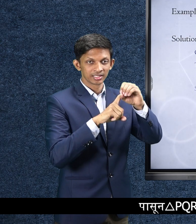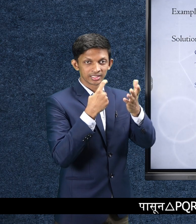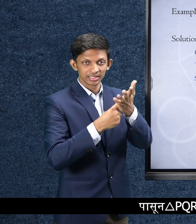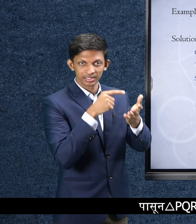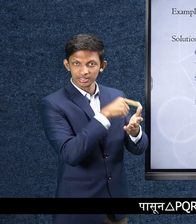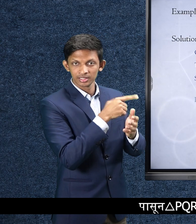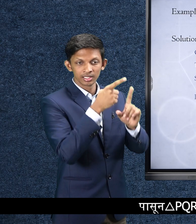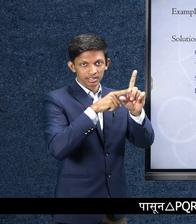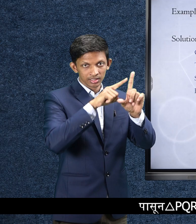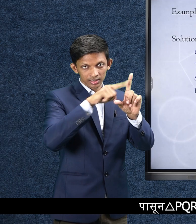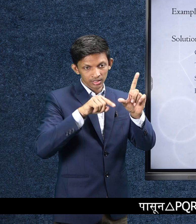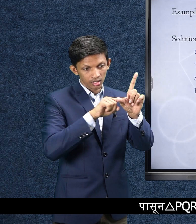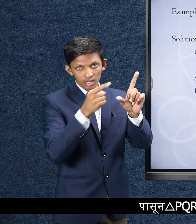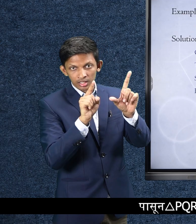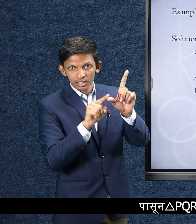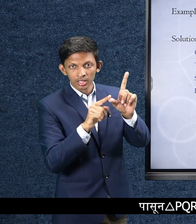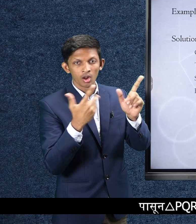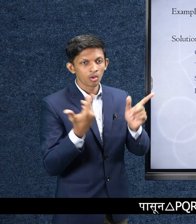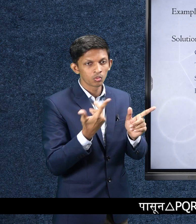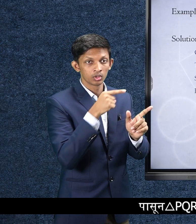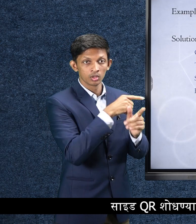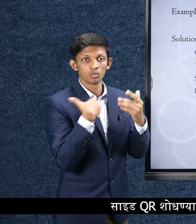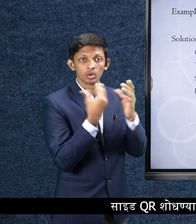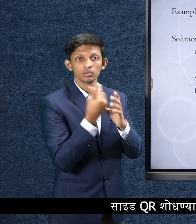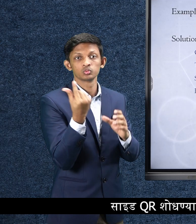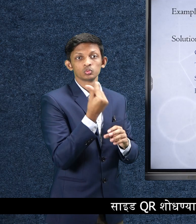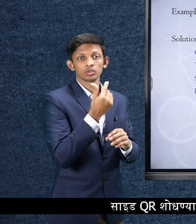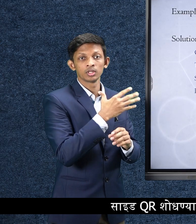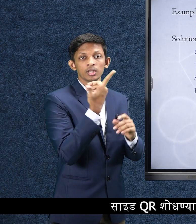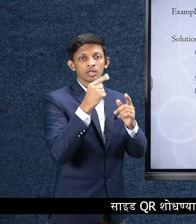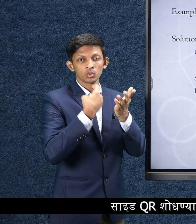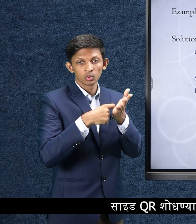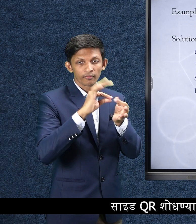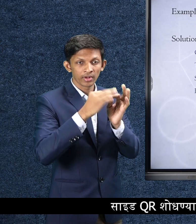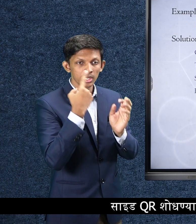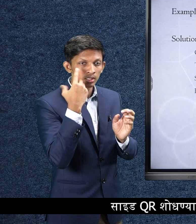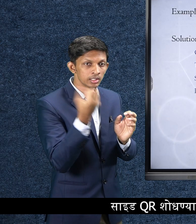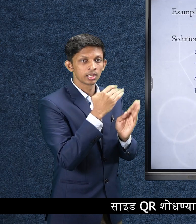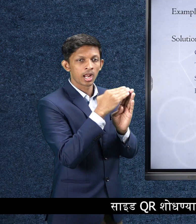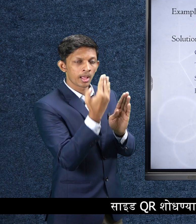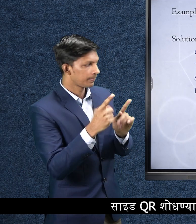पासून ट्रायंगल PQR हा उजव्या कोनाचा त्रिकोण आहे. साइड QR शोधण्यासाठी आम्ही पायथागोरस प्रमेय वापरतो.